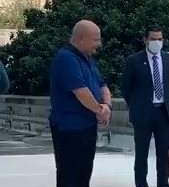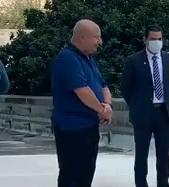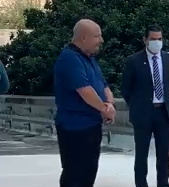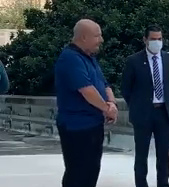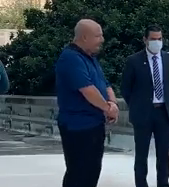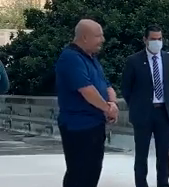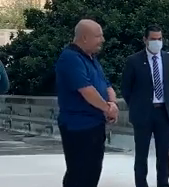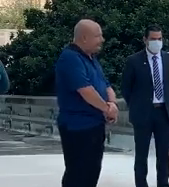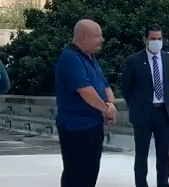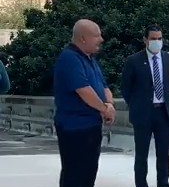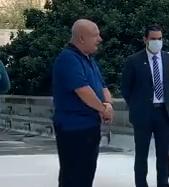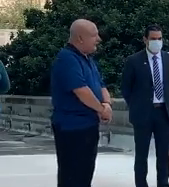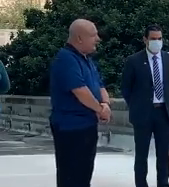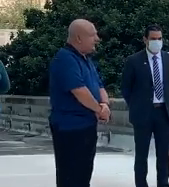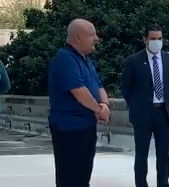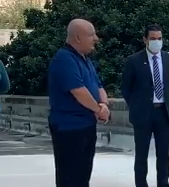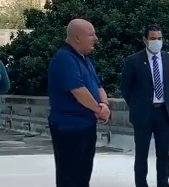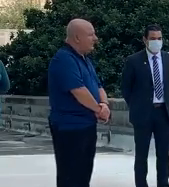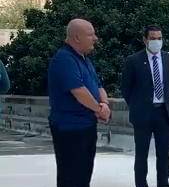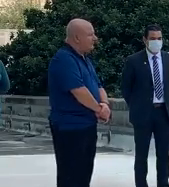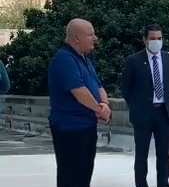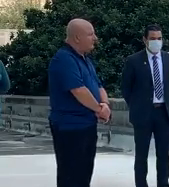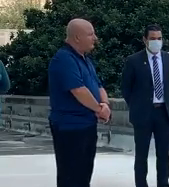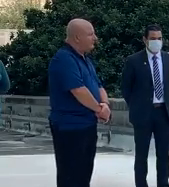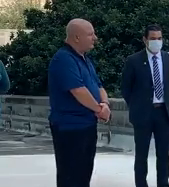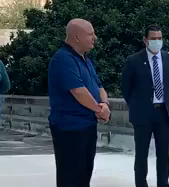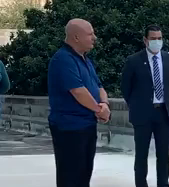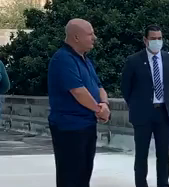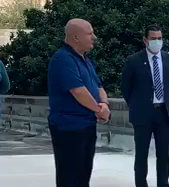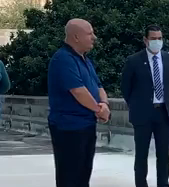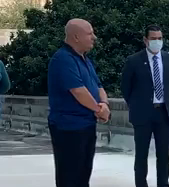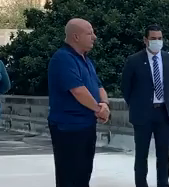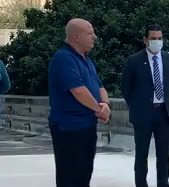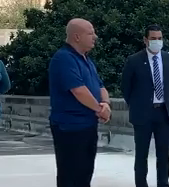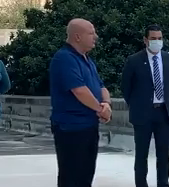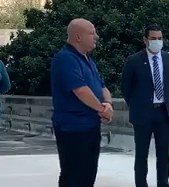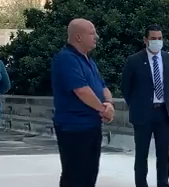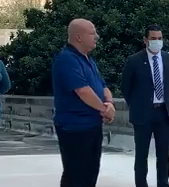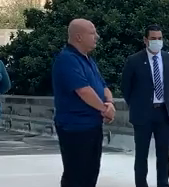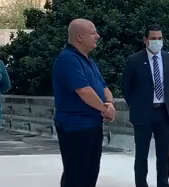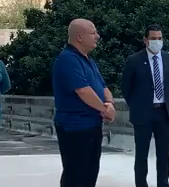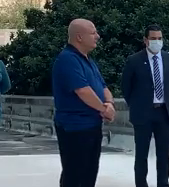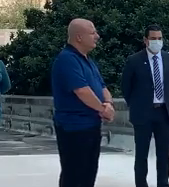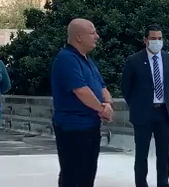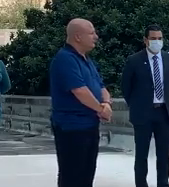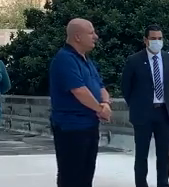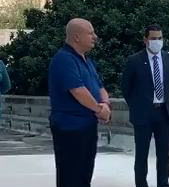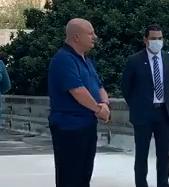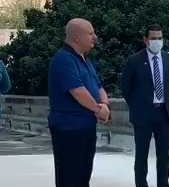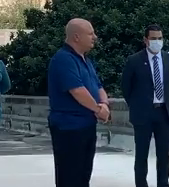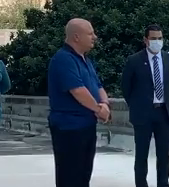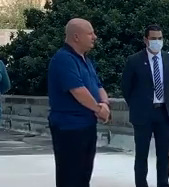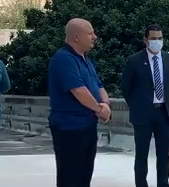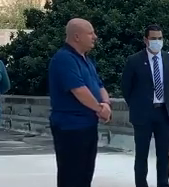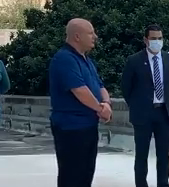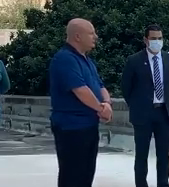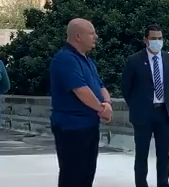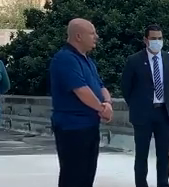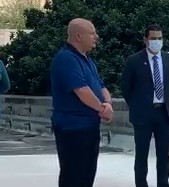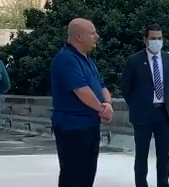y que trabajan duramente, que también han dejado un aporte muy importante a la comunidad, no solo económico, pero también